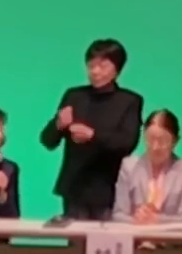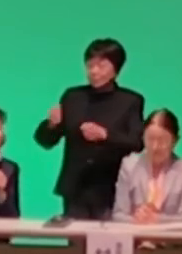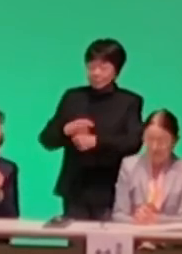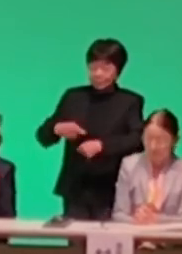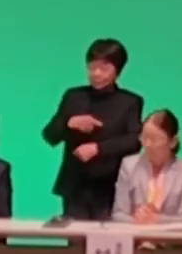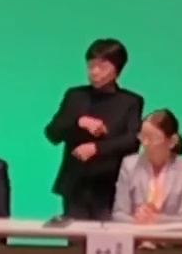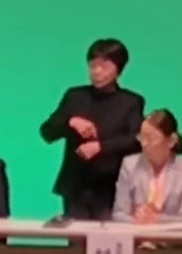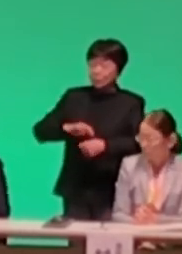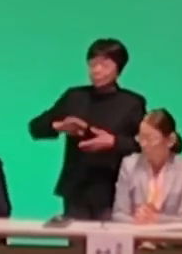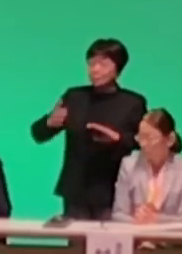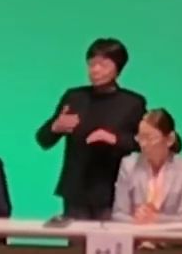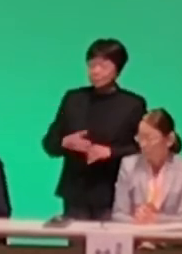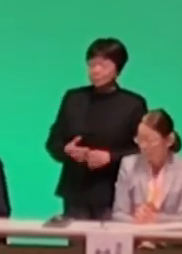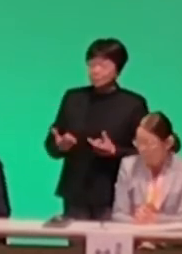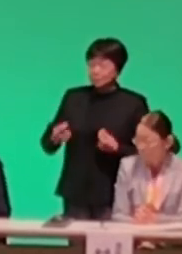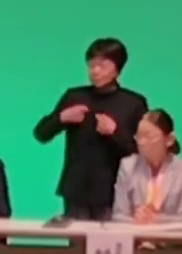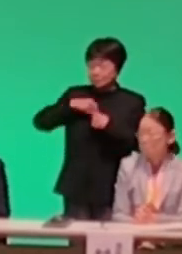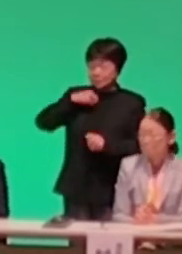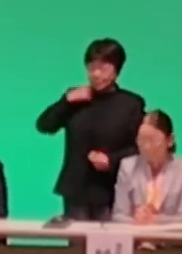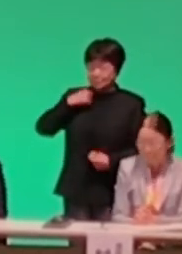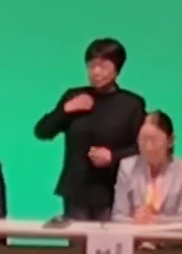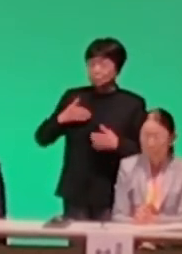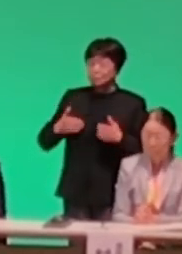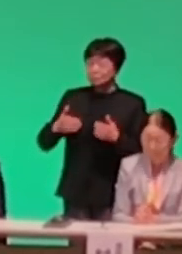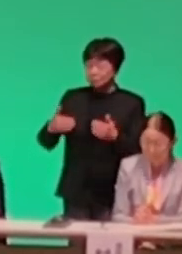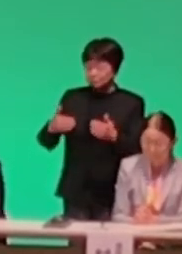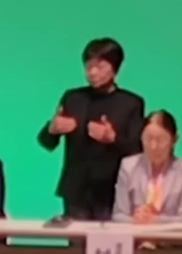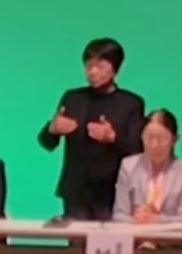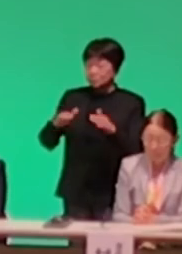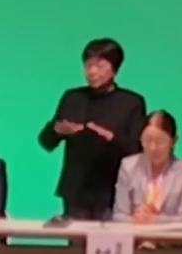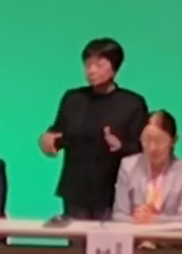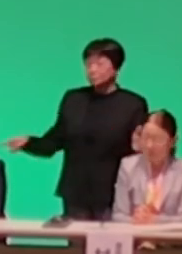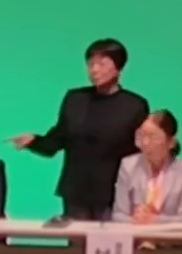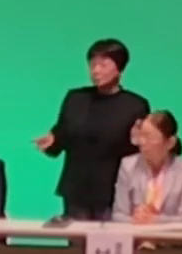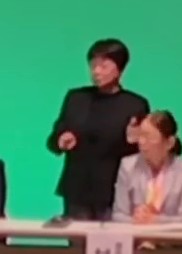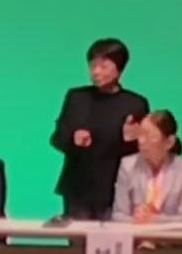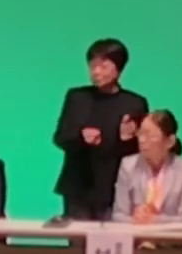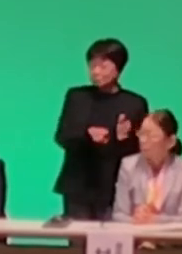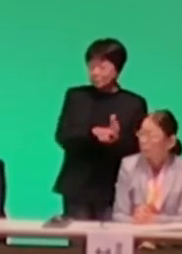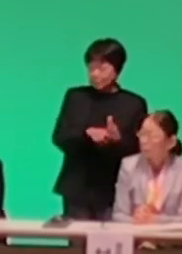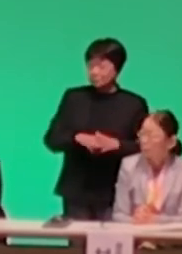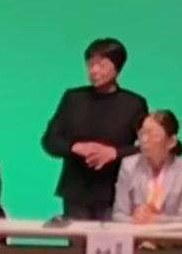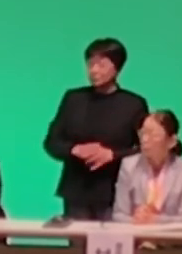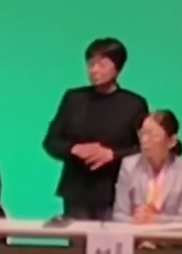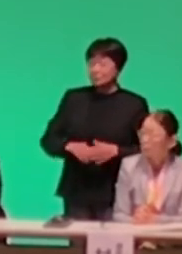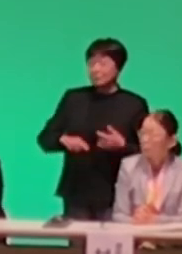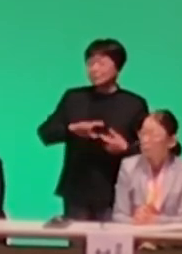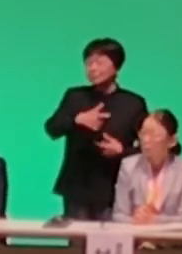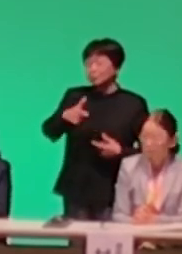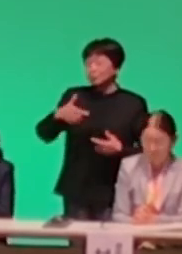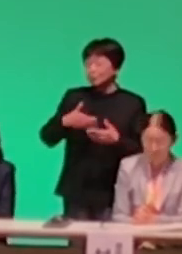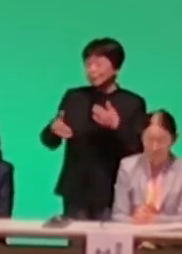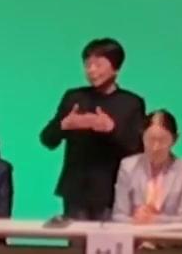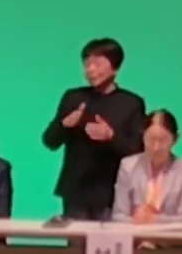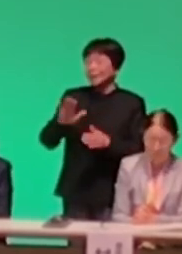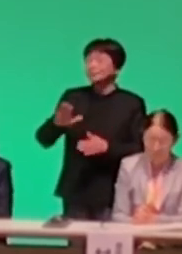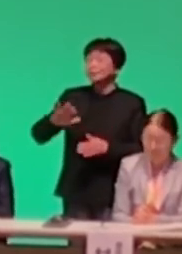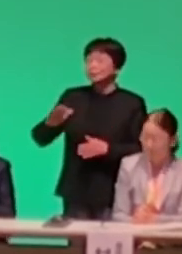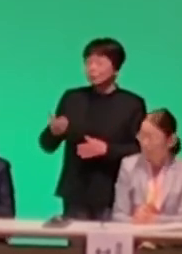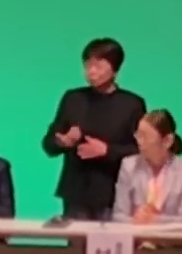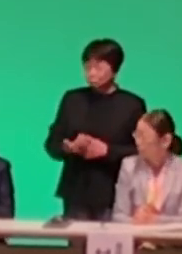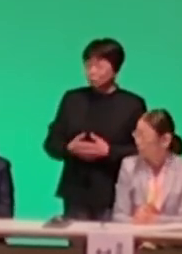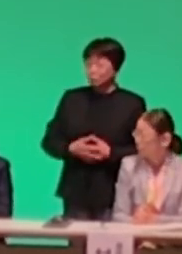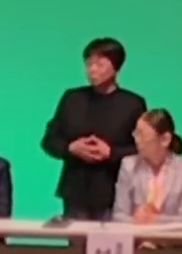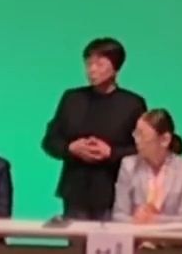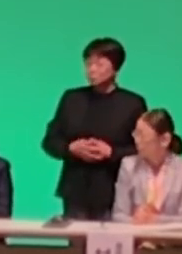ということを申し上げてきて、まあ、今日まであると思います。まあ、その間いろいろあったけどね、まあ、それはそれでよしです。あと